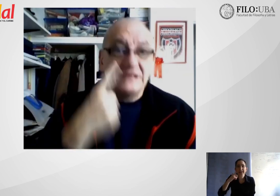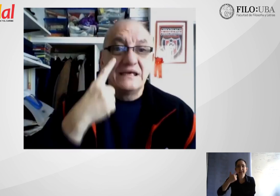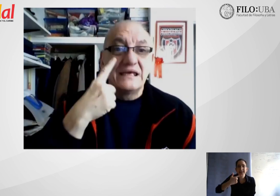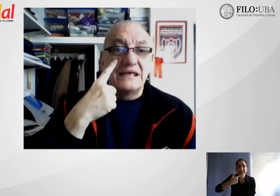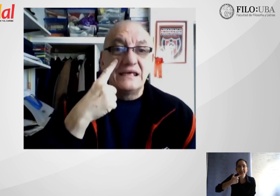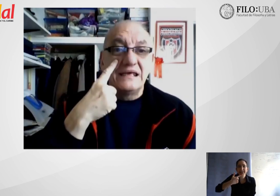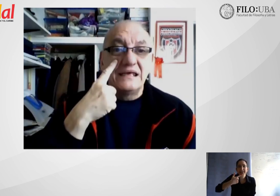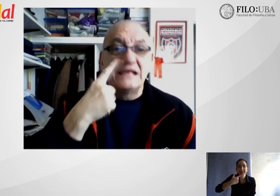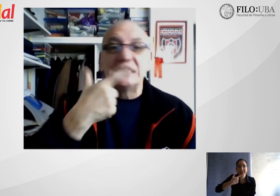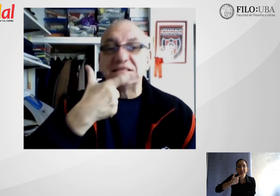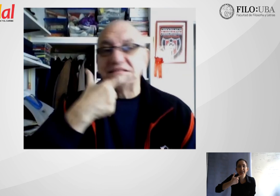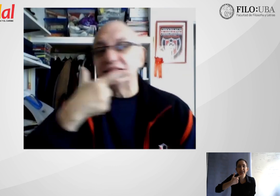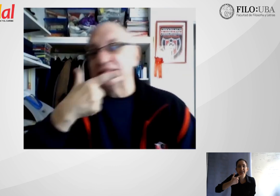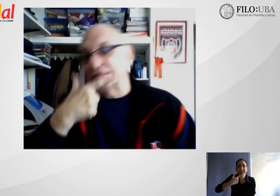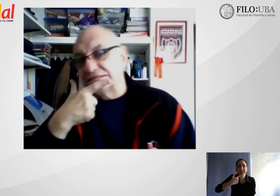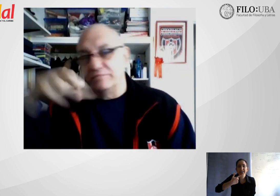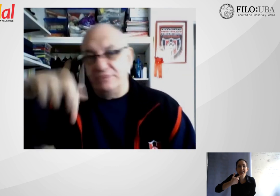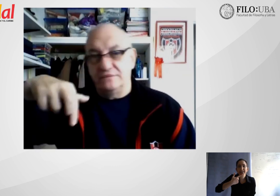al IS,